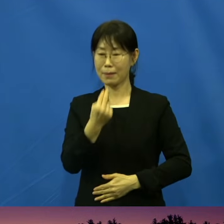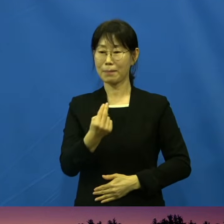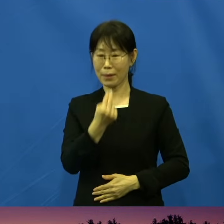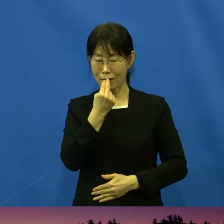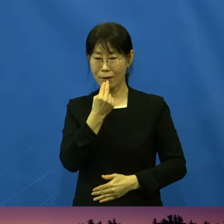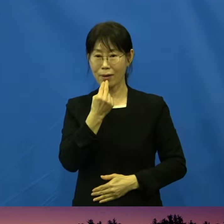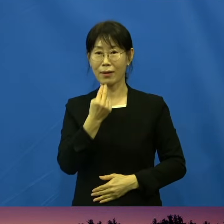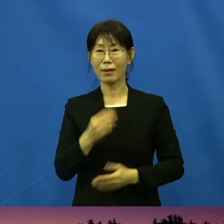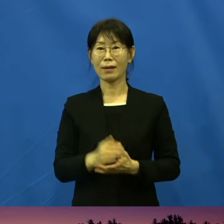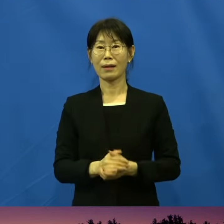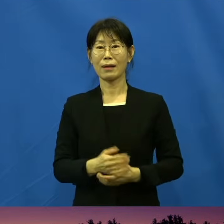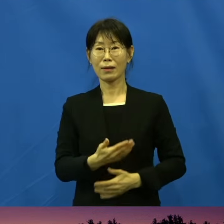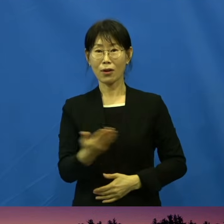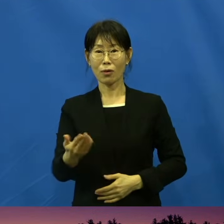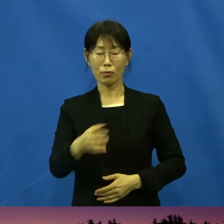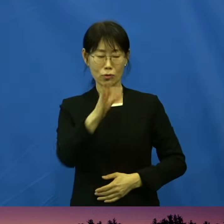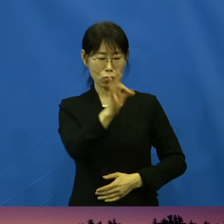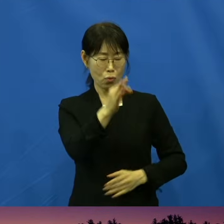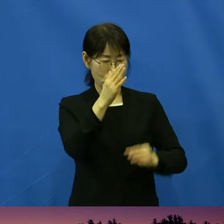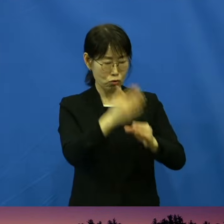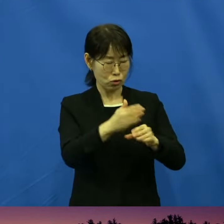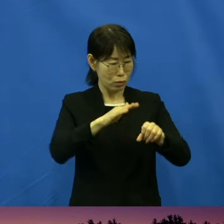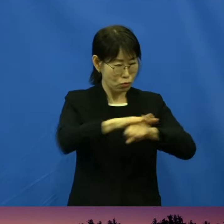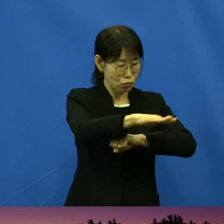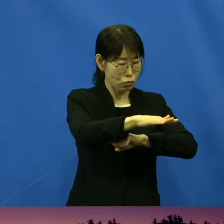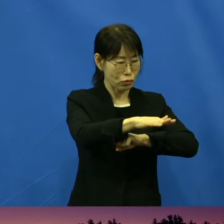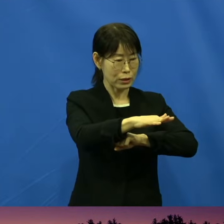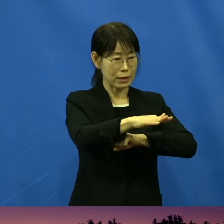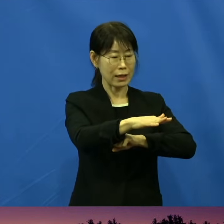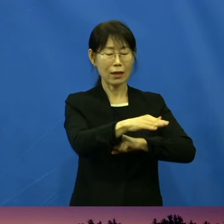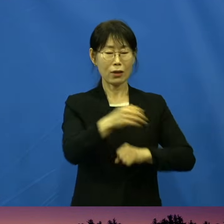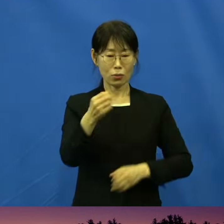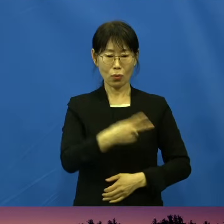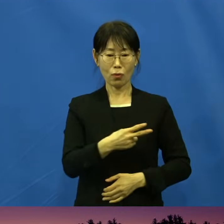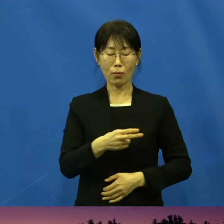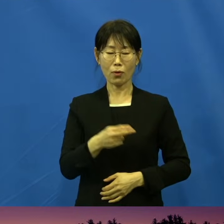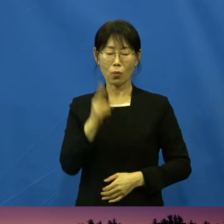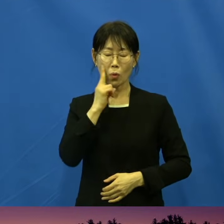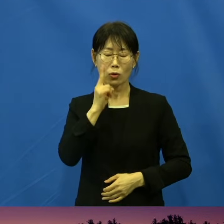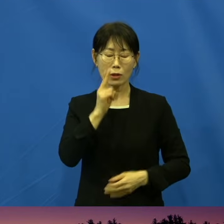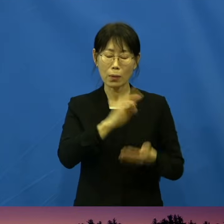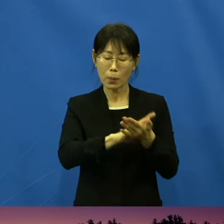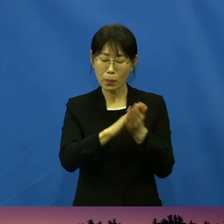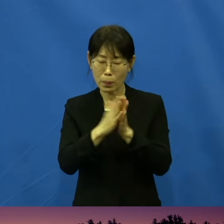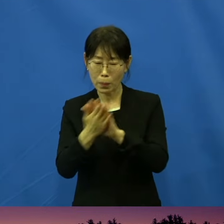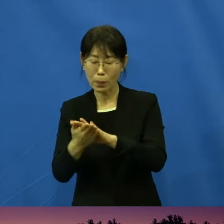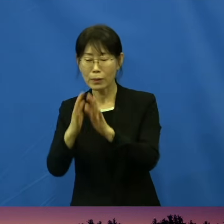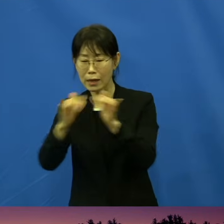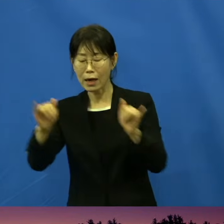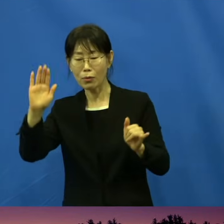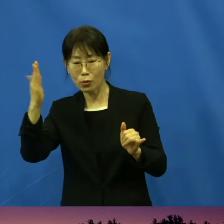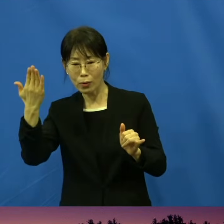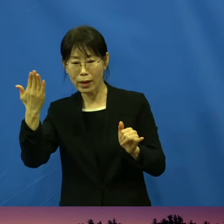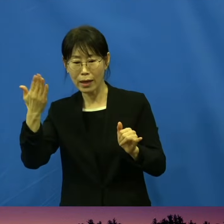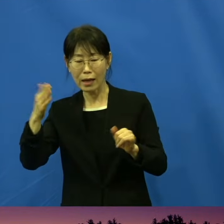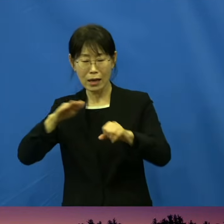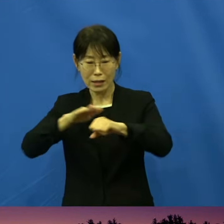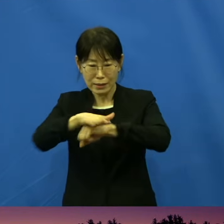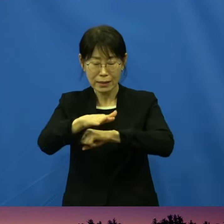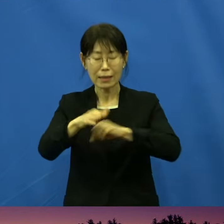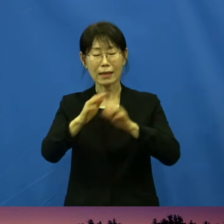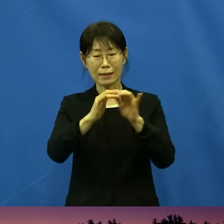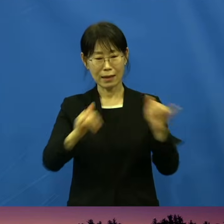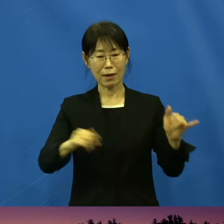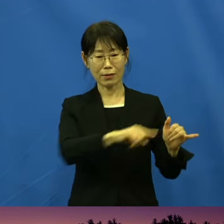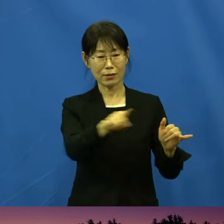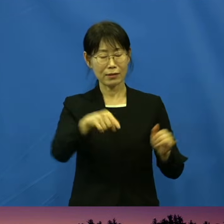이것은 유물론자들이나 진화론자들은 설명이 불가능해요. 지성의 영역으로는 뛰어넘는 일들이 우리 안에